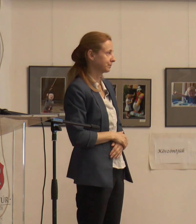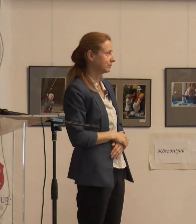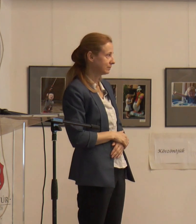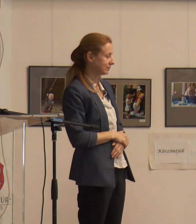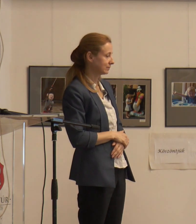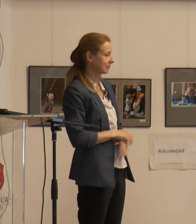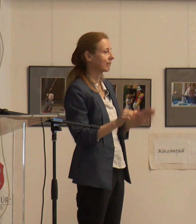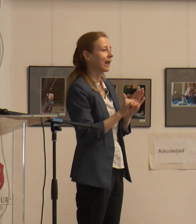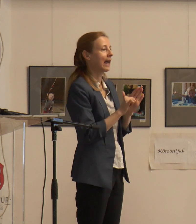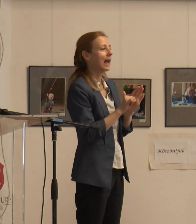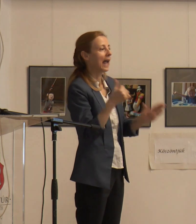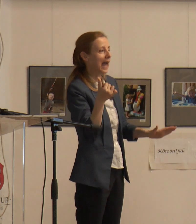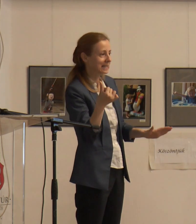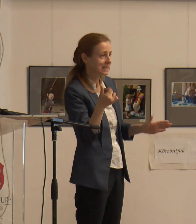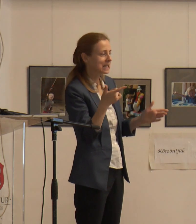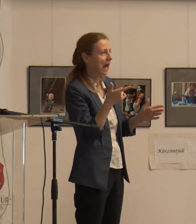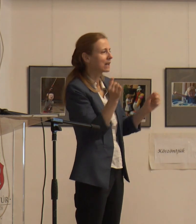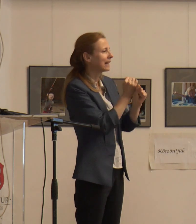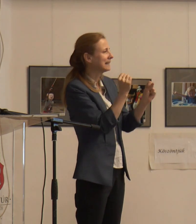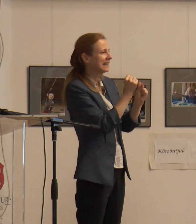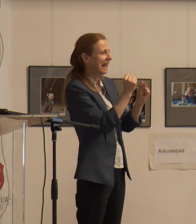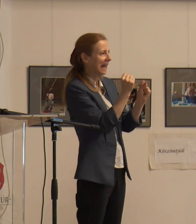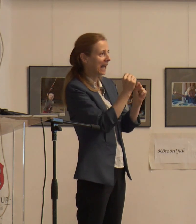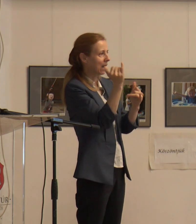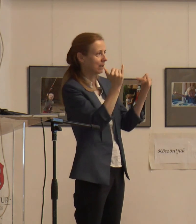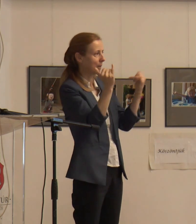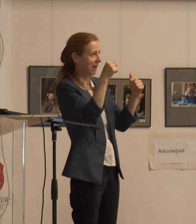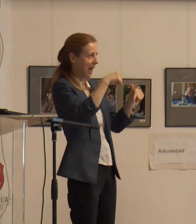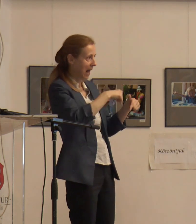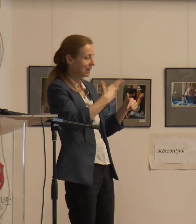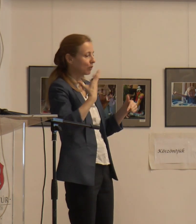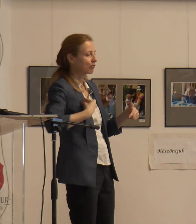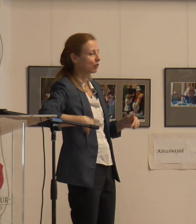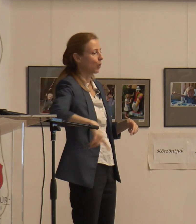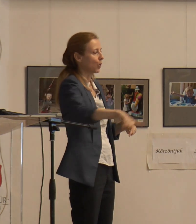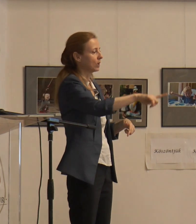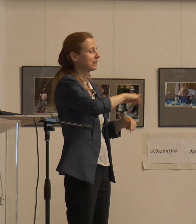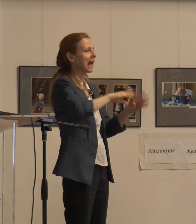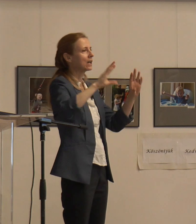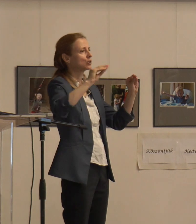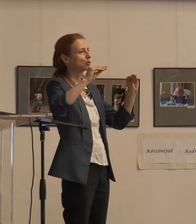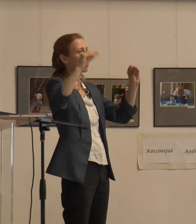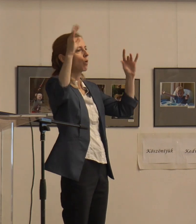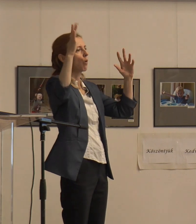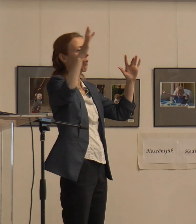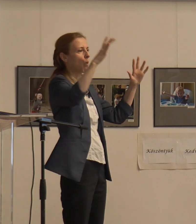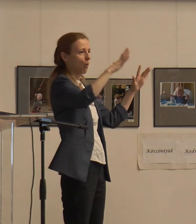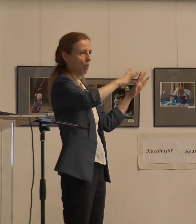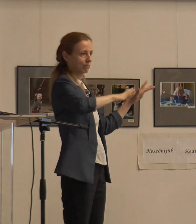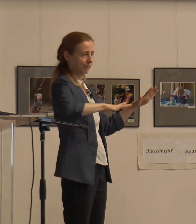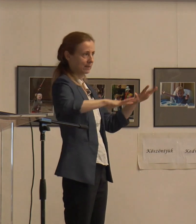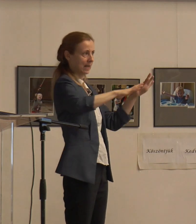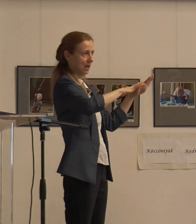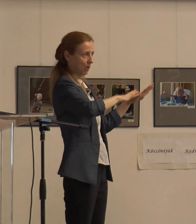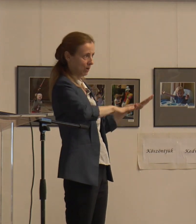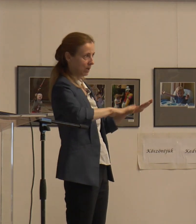Egyszer, hogy a tél beállott, és a földre sok hó szállott,